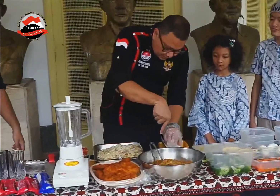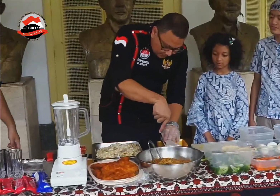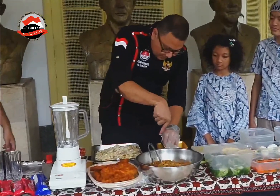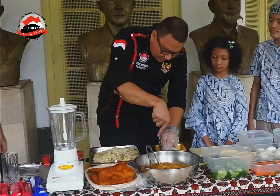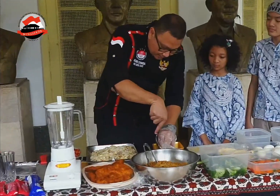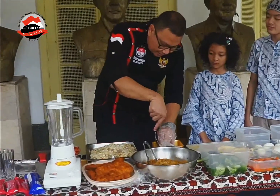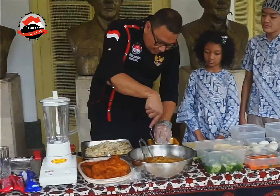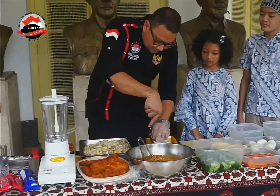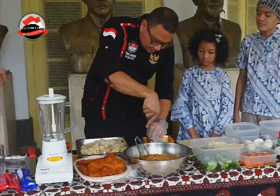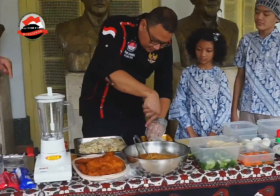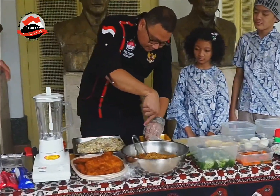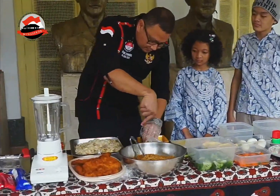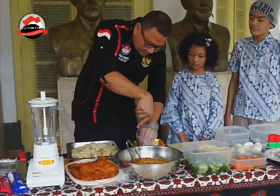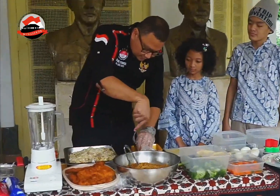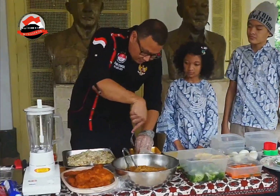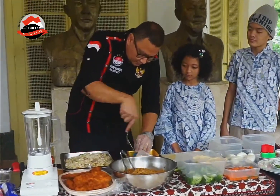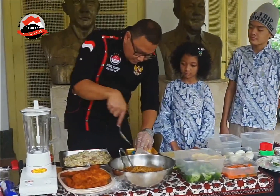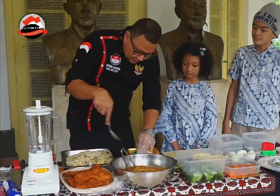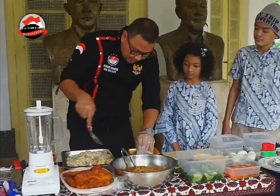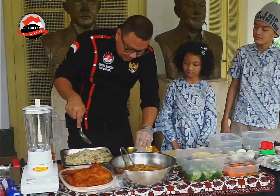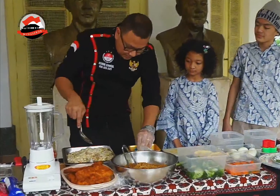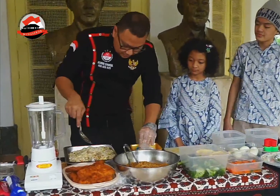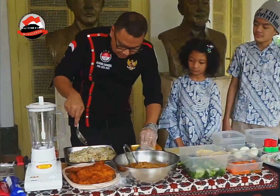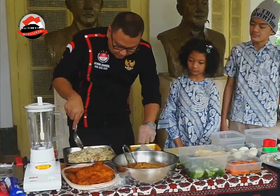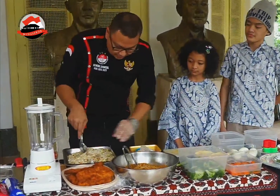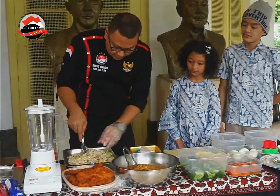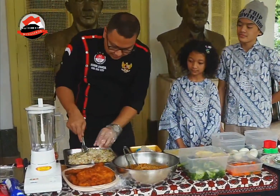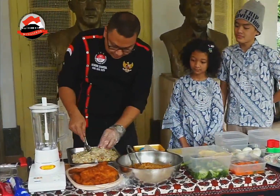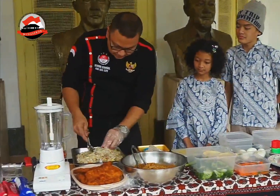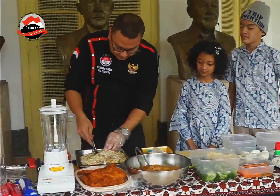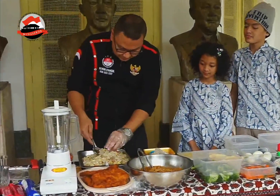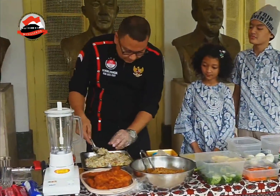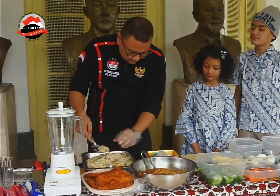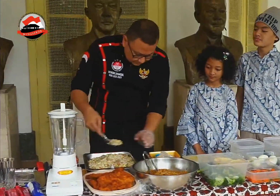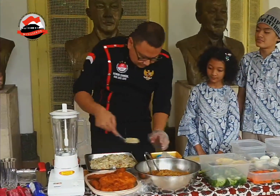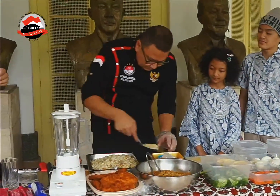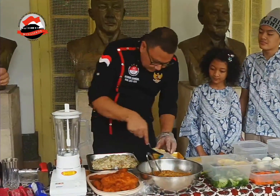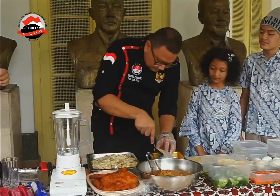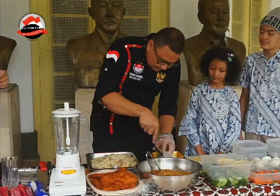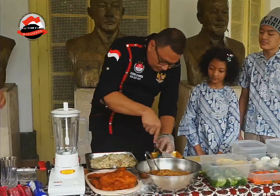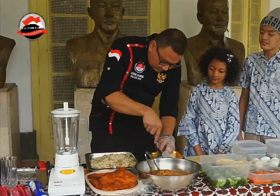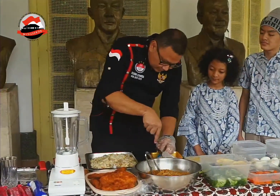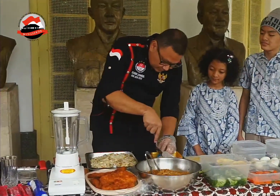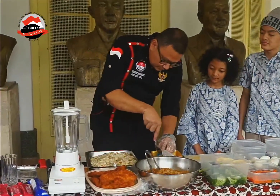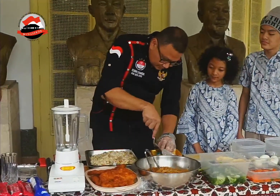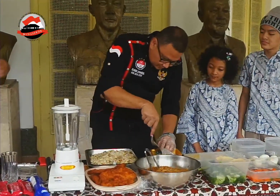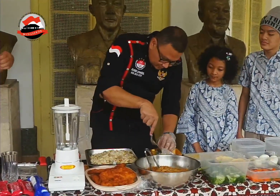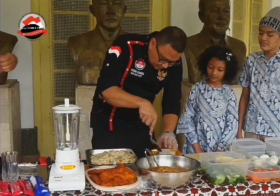Ya, kita padatkan. Padatkan nasi gorengnya.